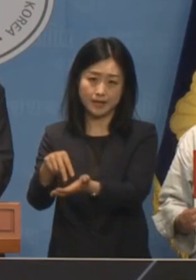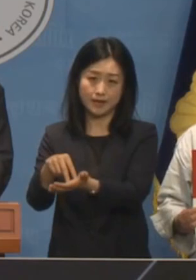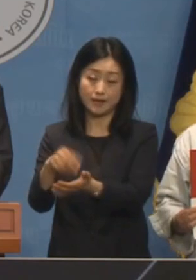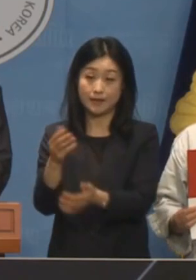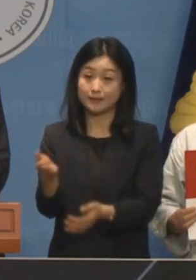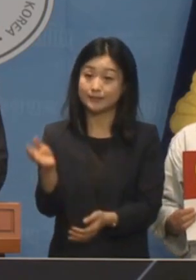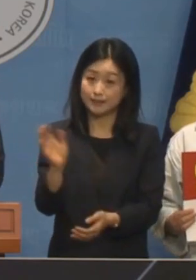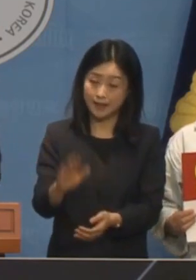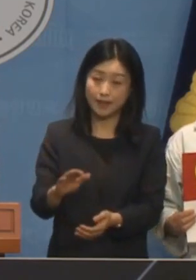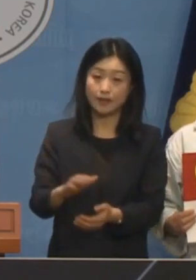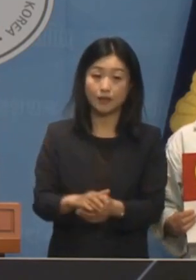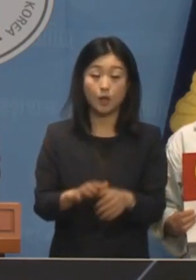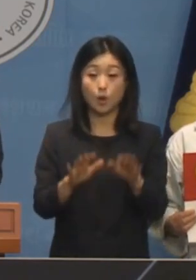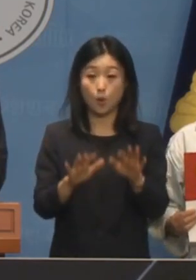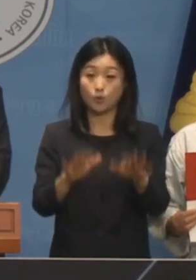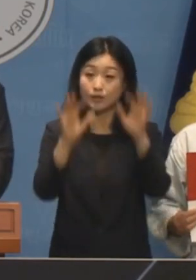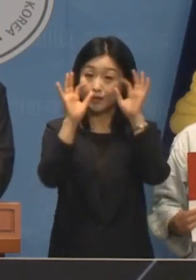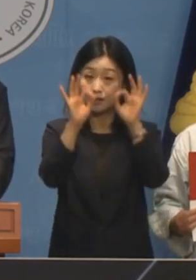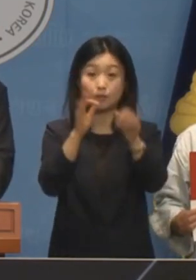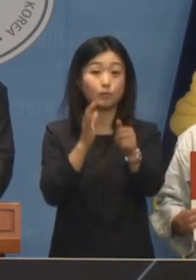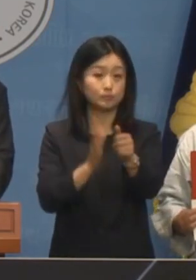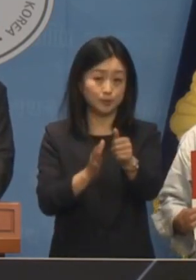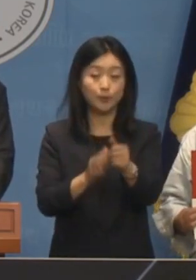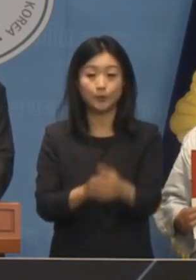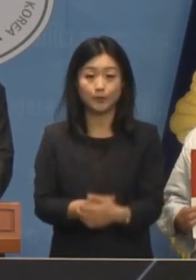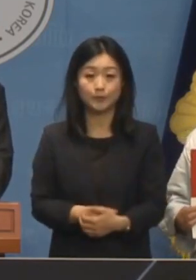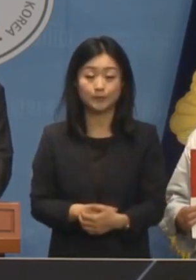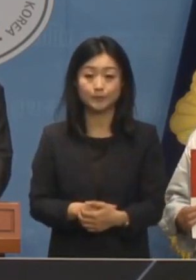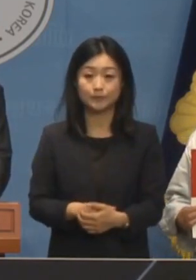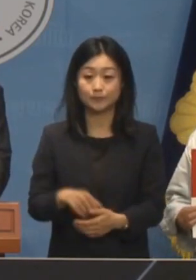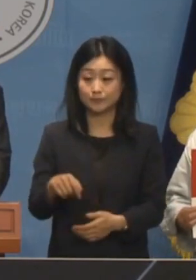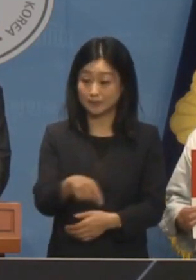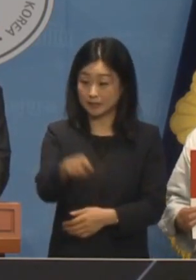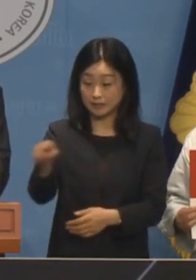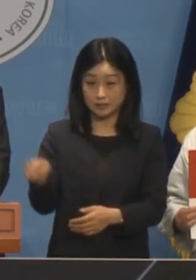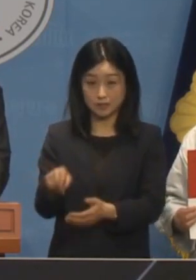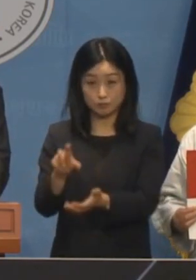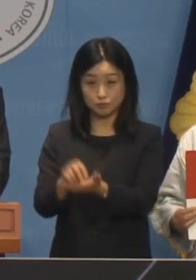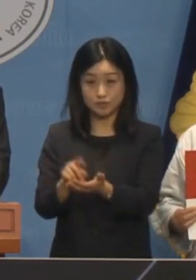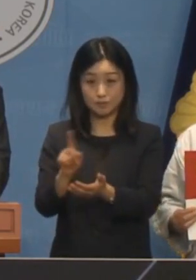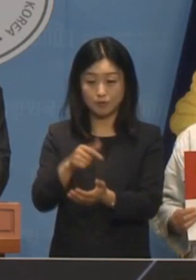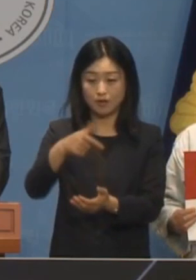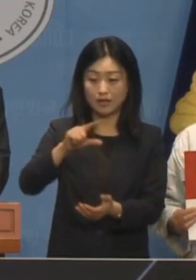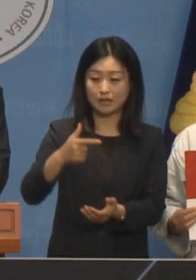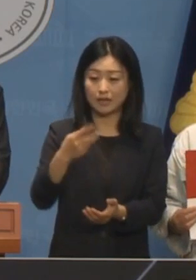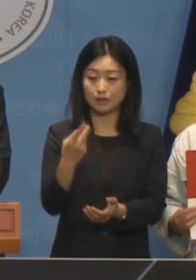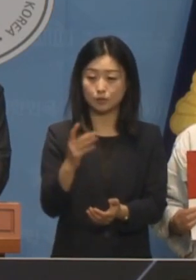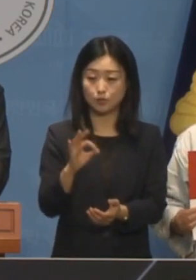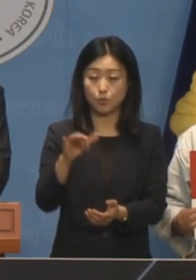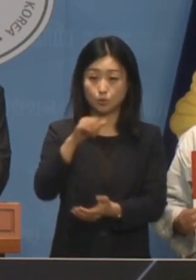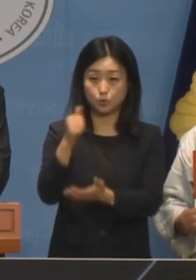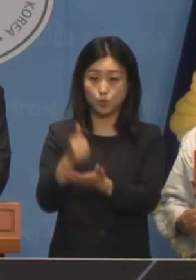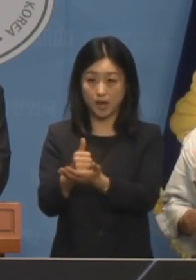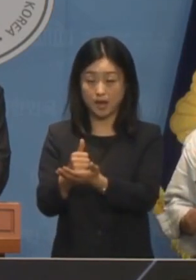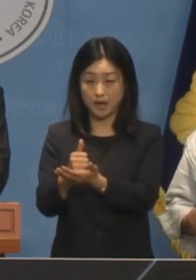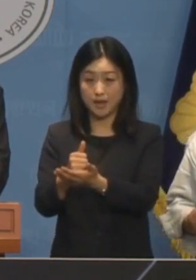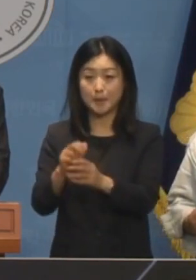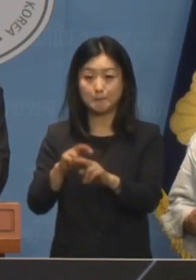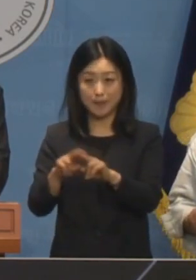그런데 오늘 잘 생각해 보시기 바랍니다. 이들이 문제를 삼고 있는 간통죄 폐지, 또